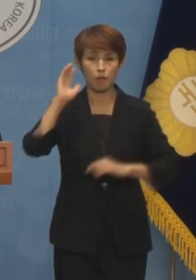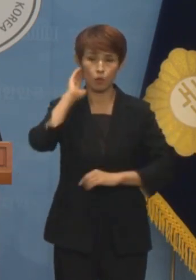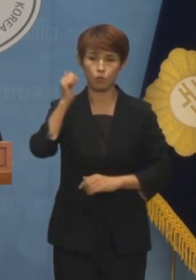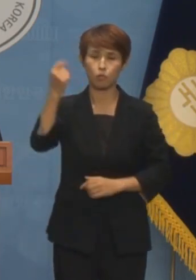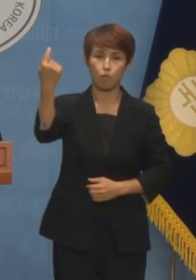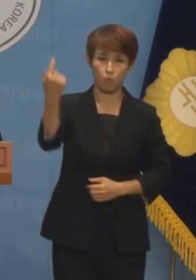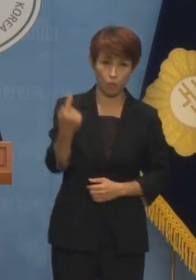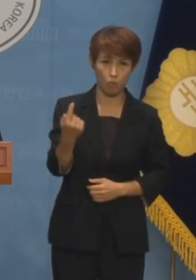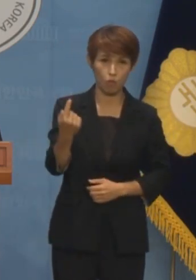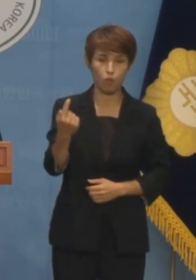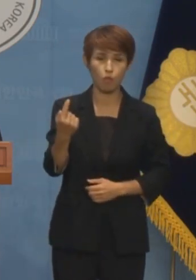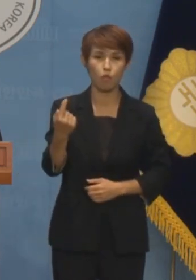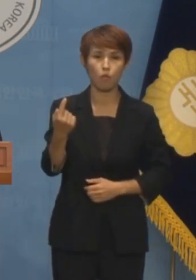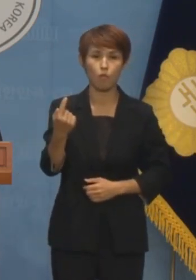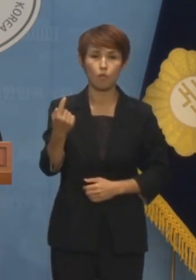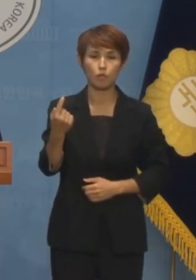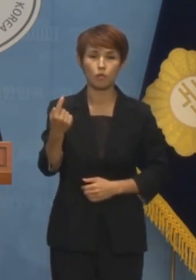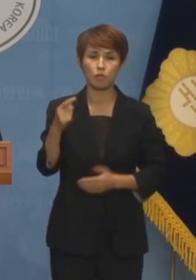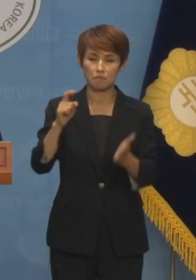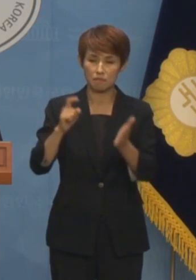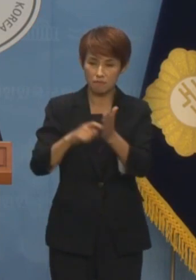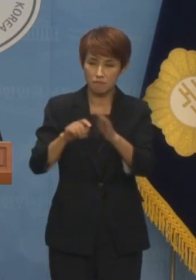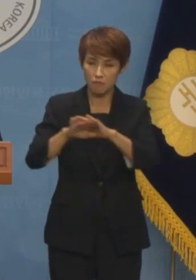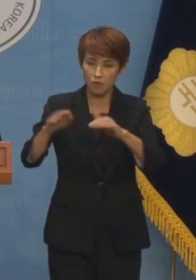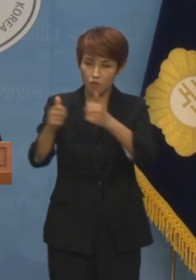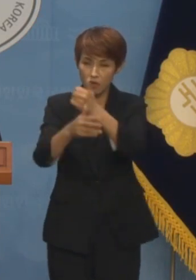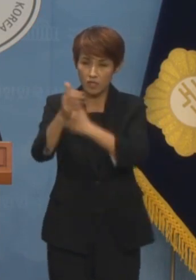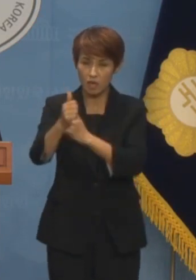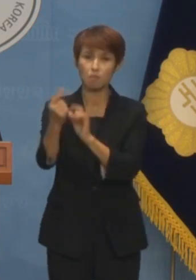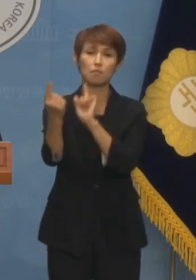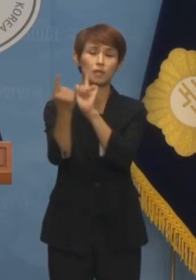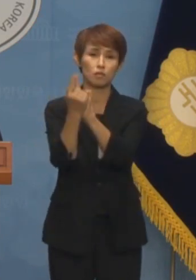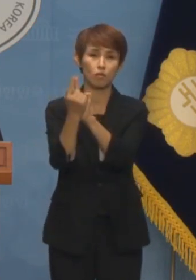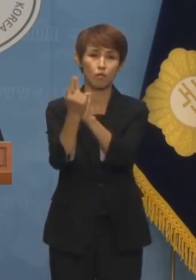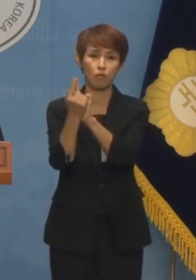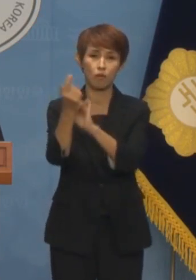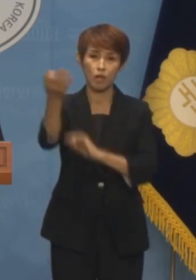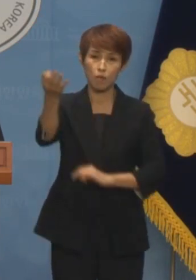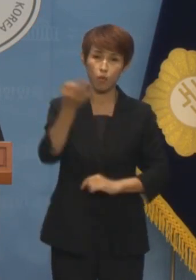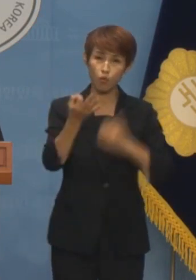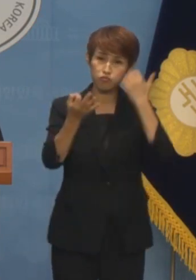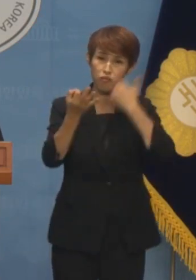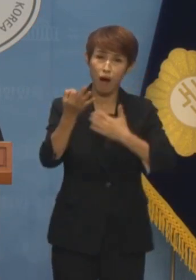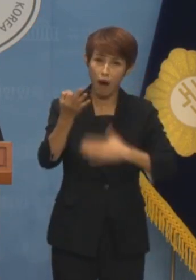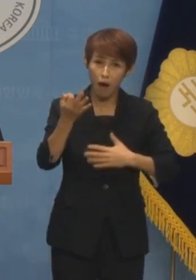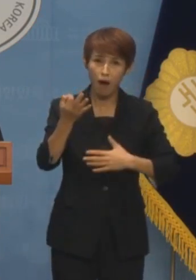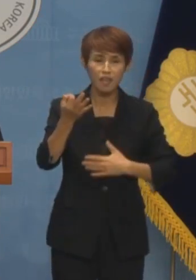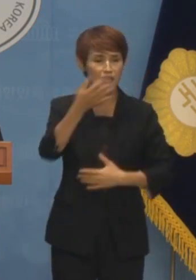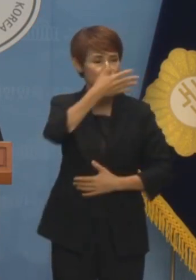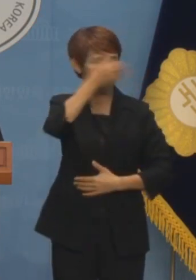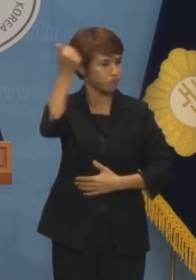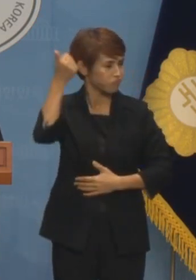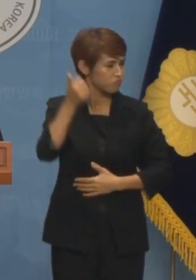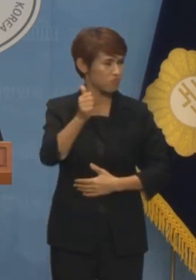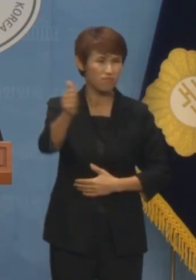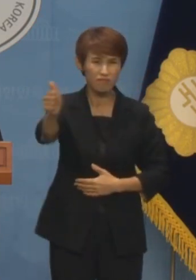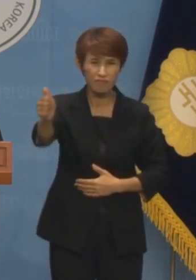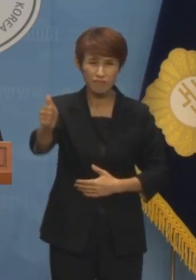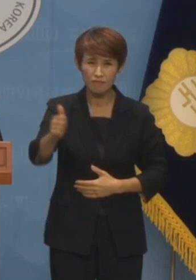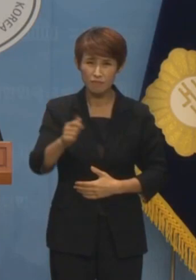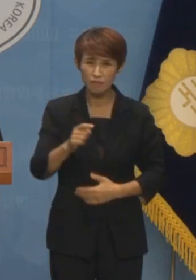참석하고 비대위원장을 직접 만났는데 제가 누군 줄 알면서 외면하는 게 말이